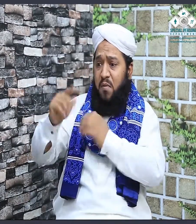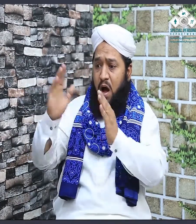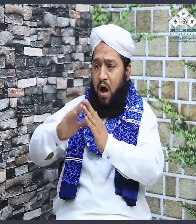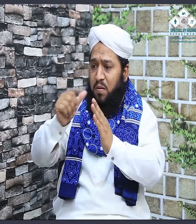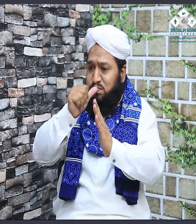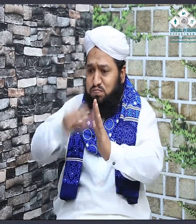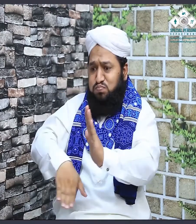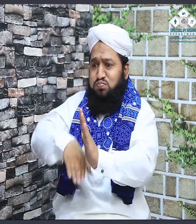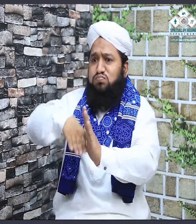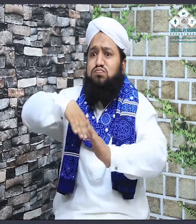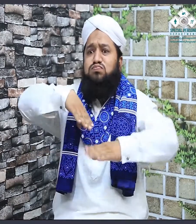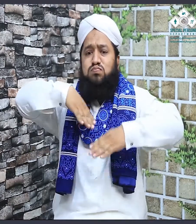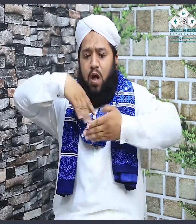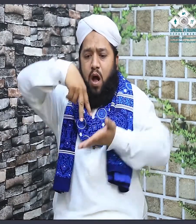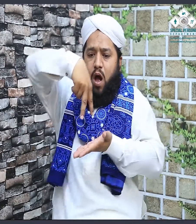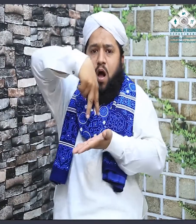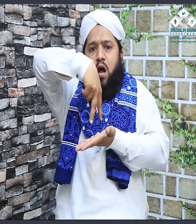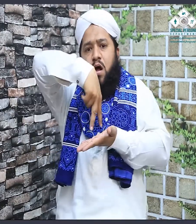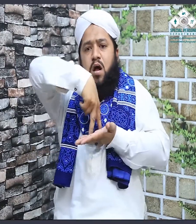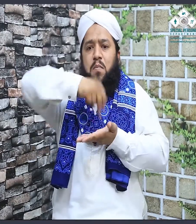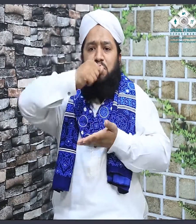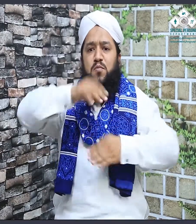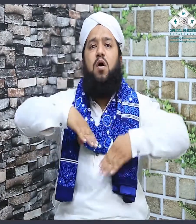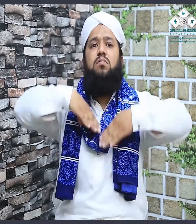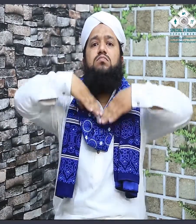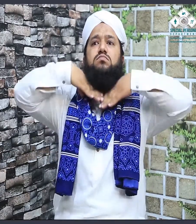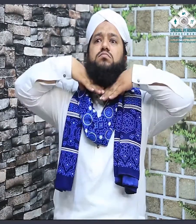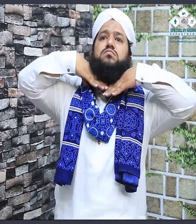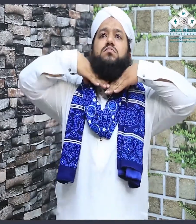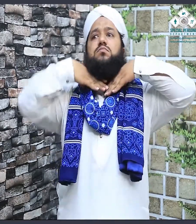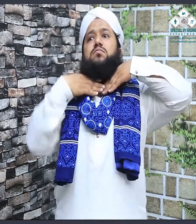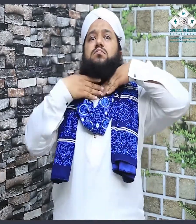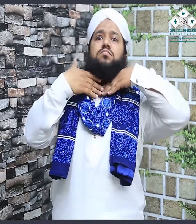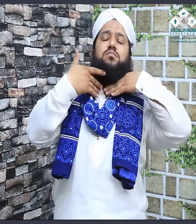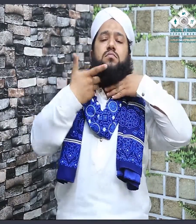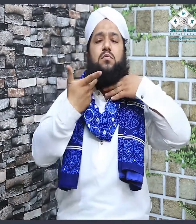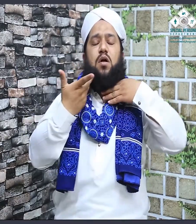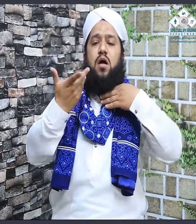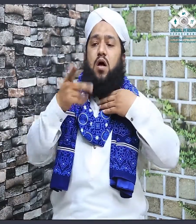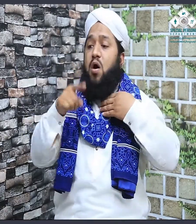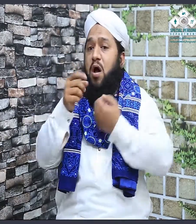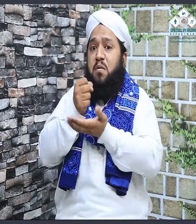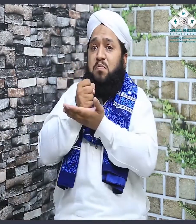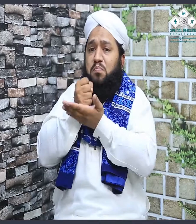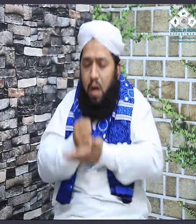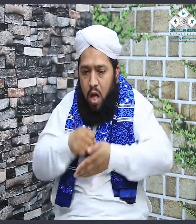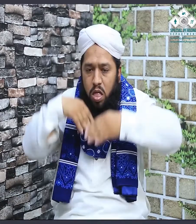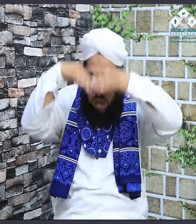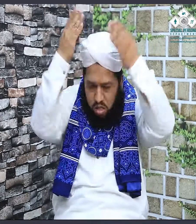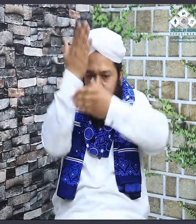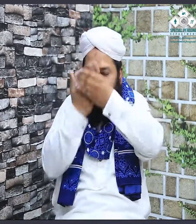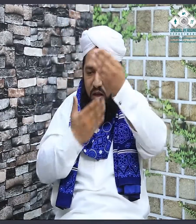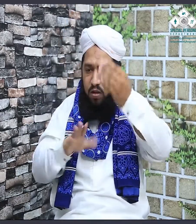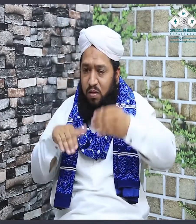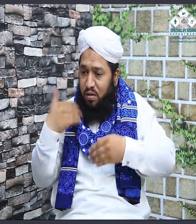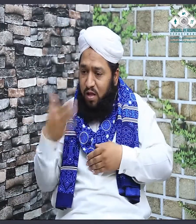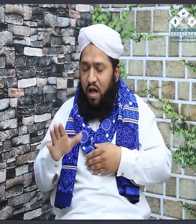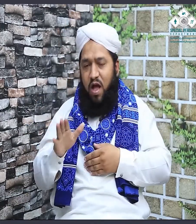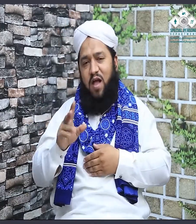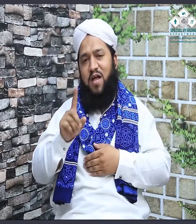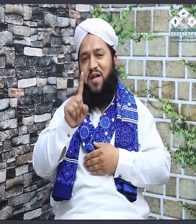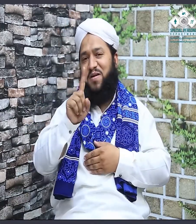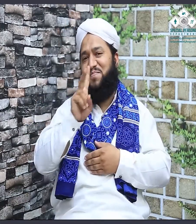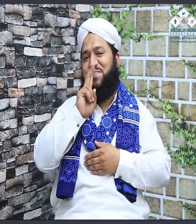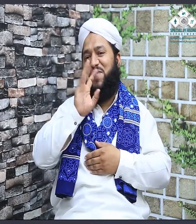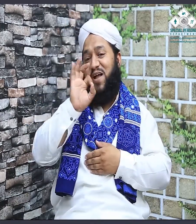ہوئی کہ وہ اس میں کھڑے رہ گئے، یعنی گلے تک، گردن تک ان کے پانی آ گیا اور جو بیٹھے تھے وہ ڈوب گئے. اچھا اس میں ایک اور کمال